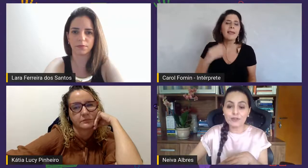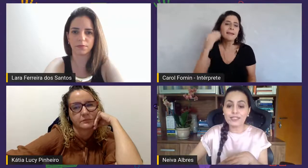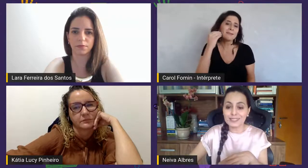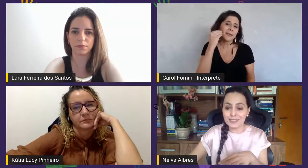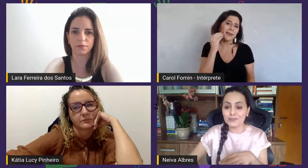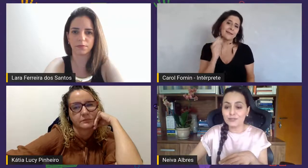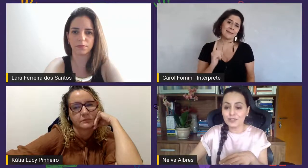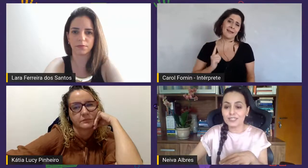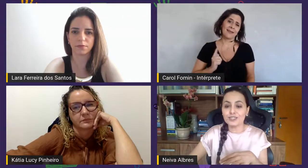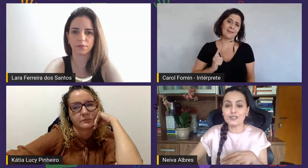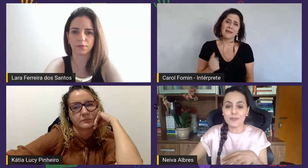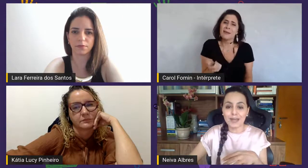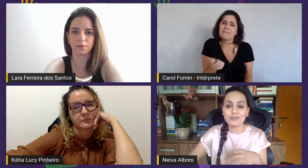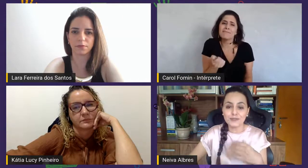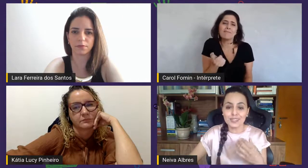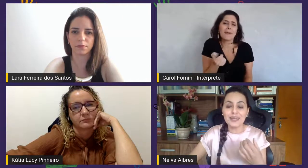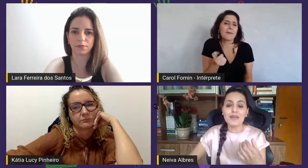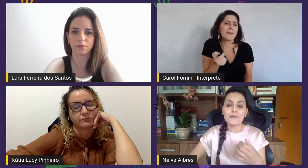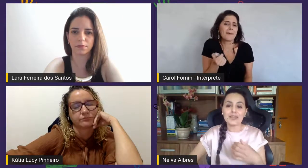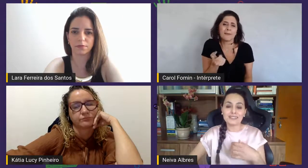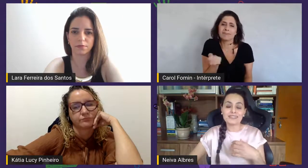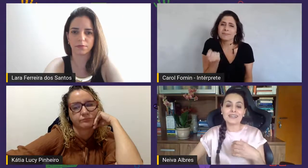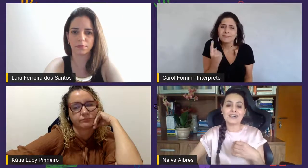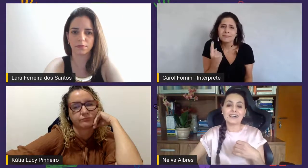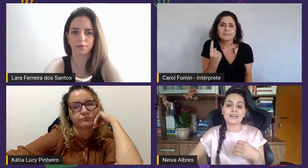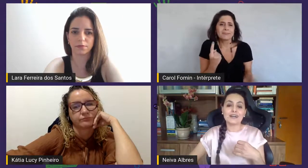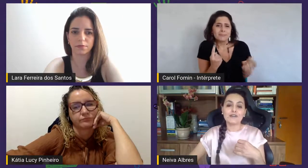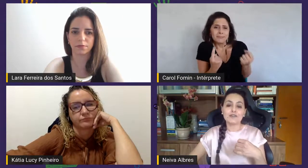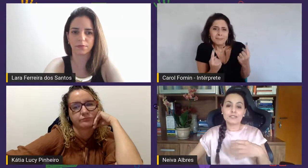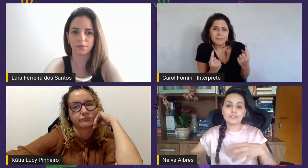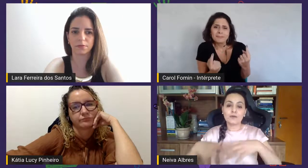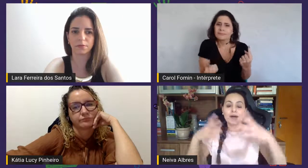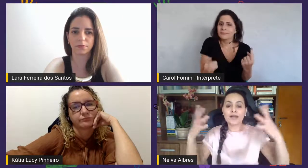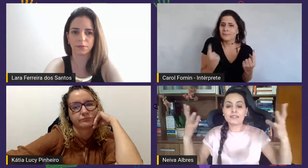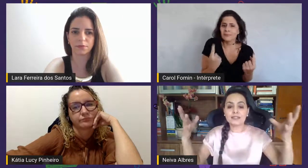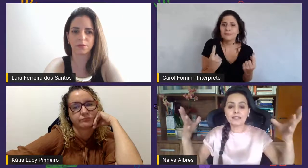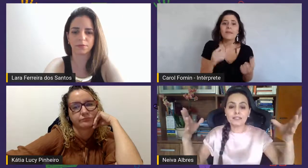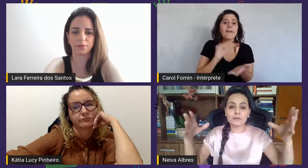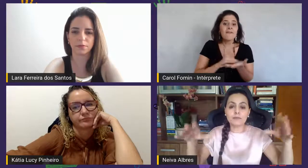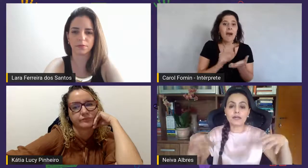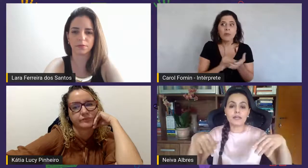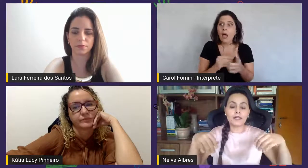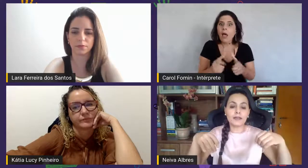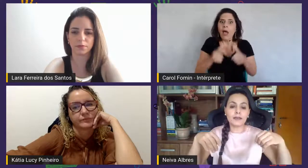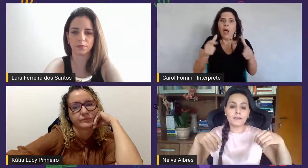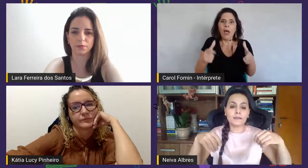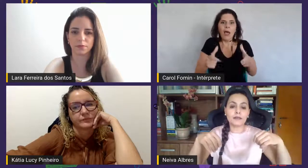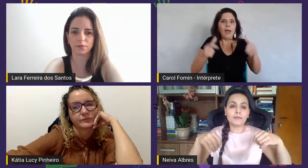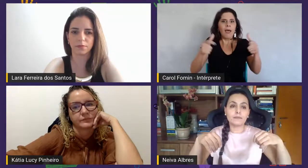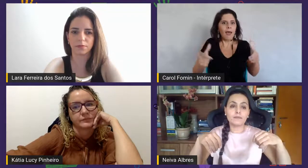temos fornecido de espaços, né, para essa formação mais